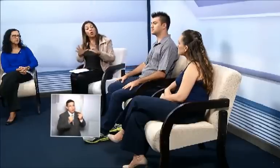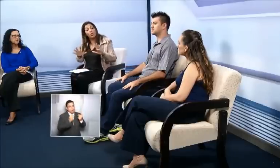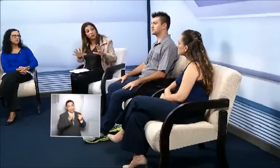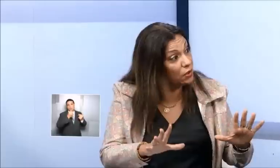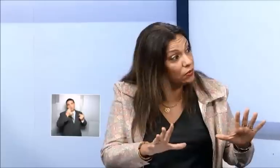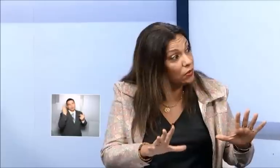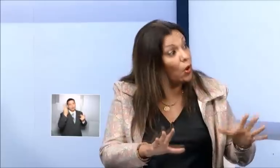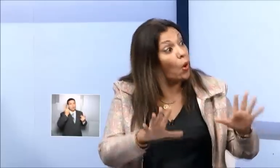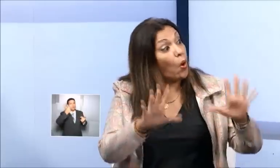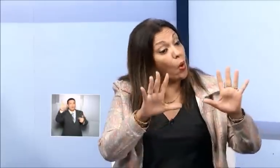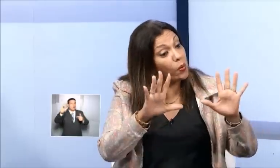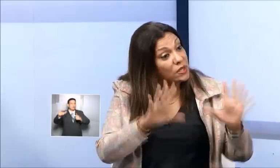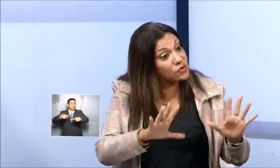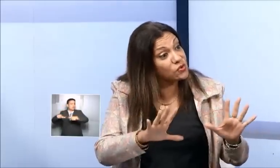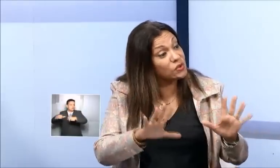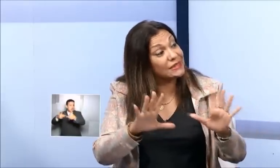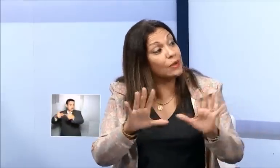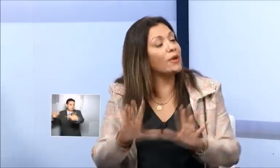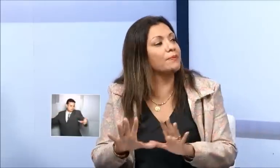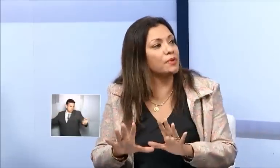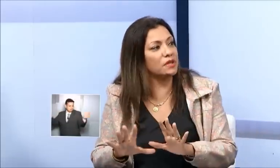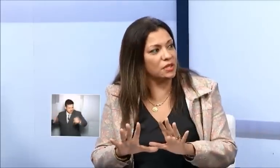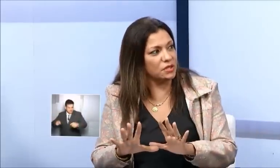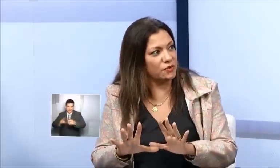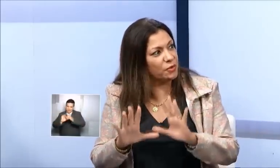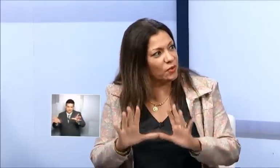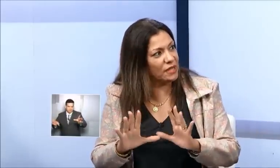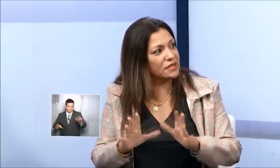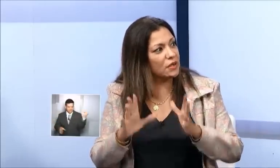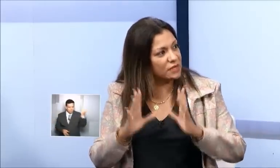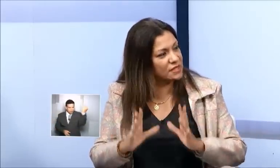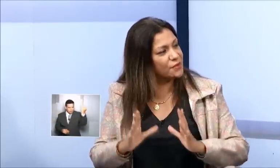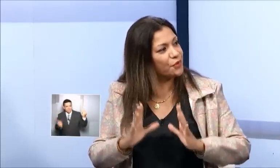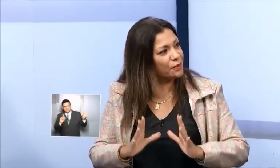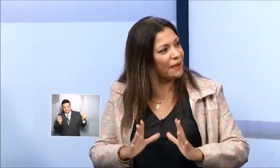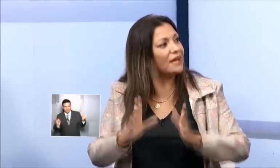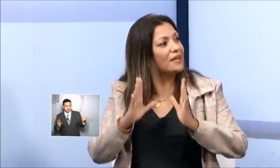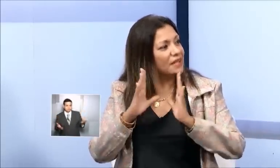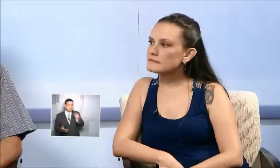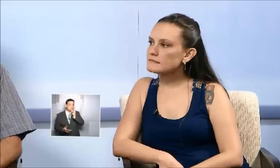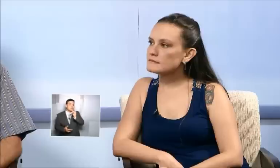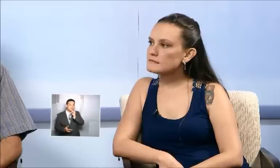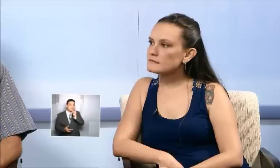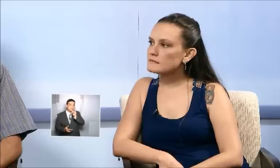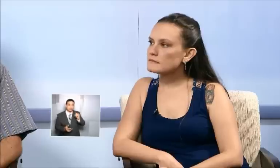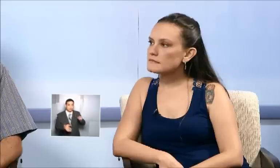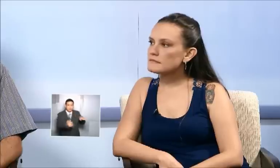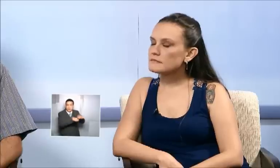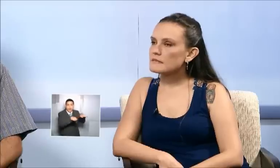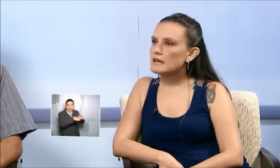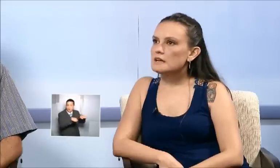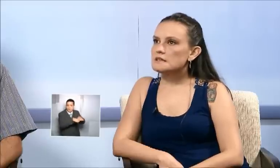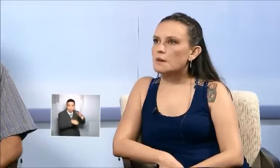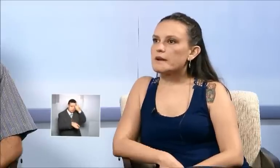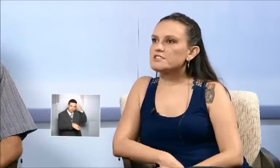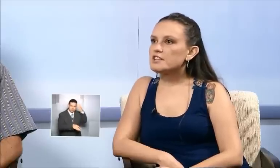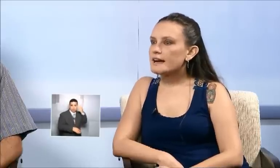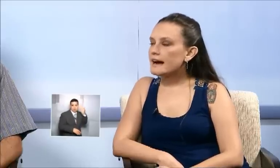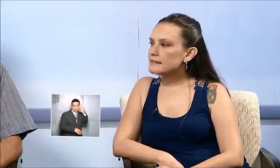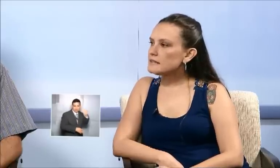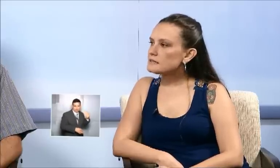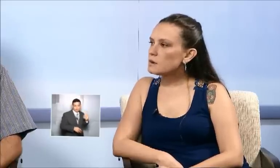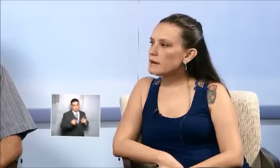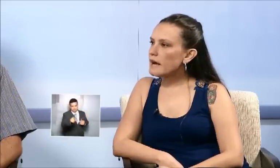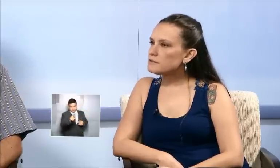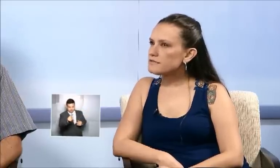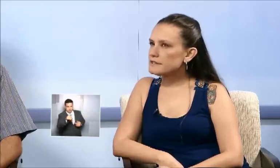atividade, ou não? Ou isso não é importante? Vamos colocar assim, não, tem que se formar igual uma pessoa que não tem deficiência. Para tirar